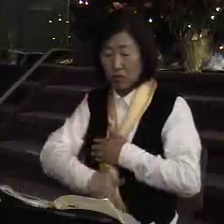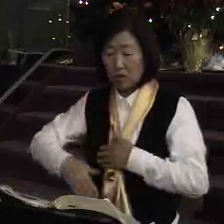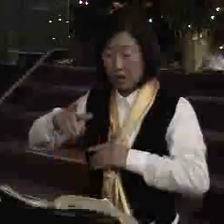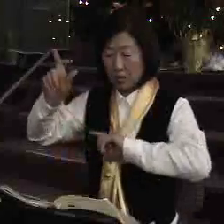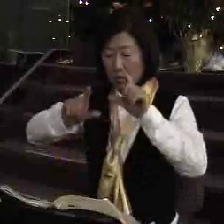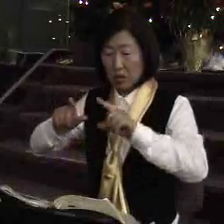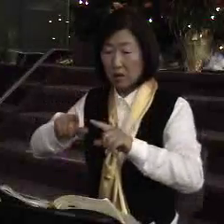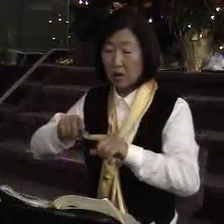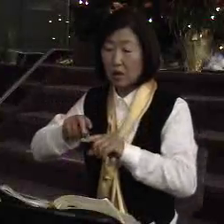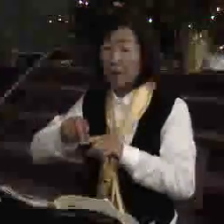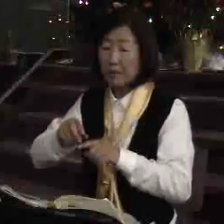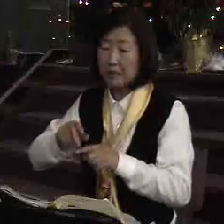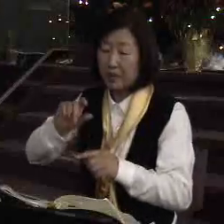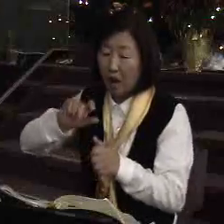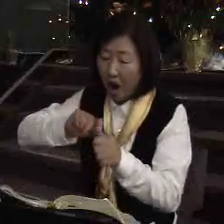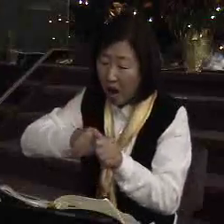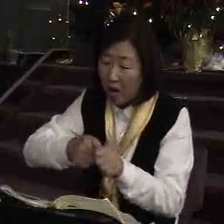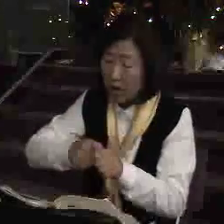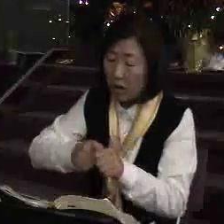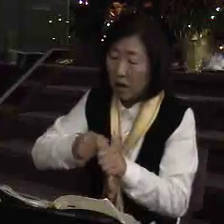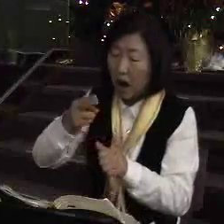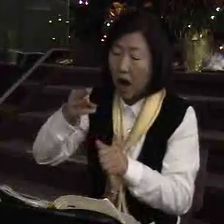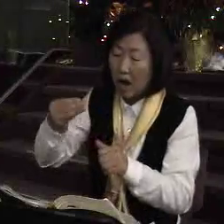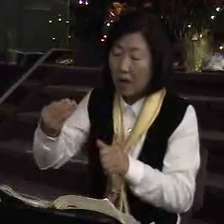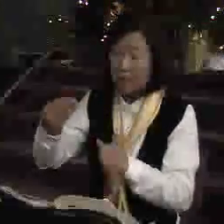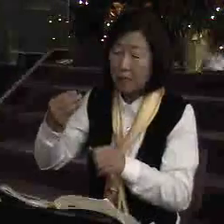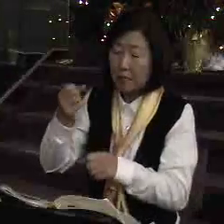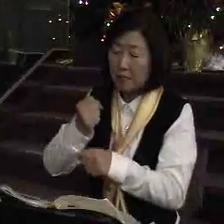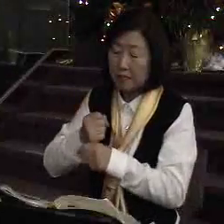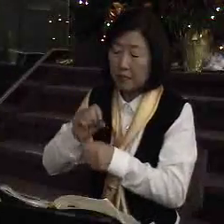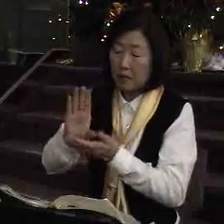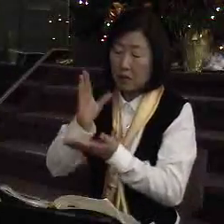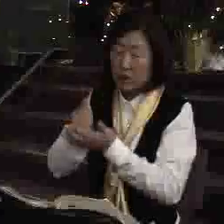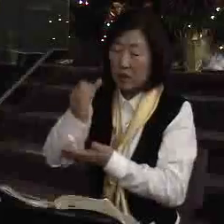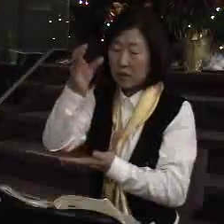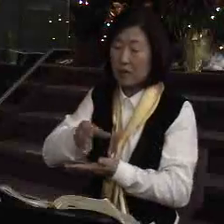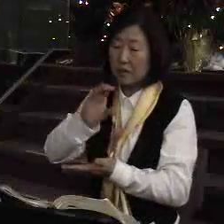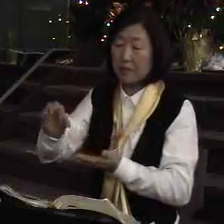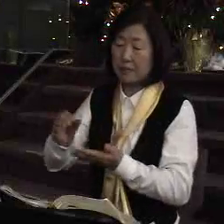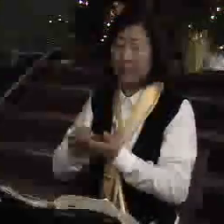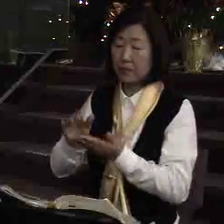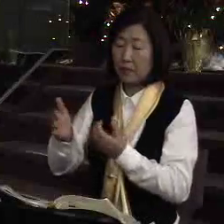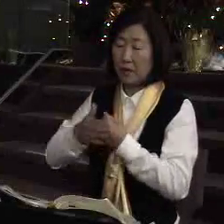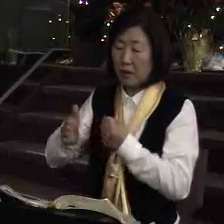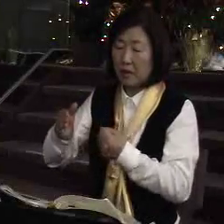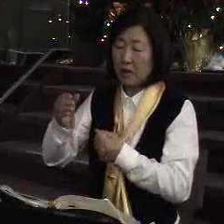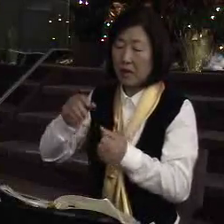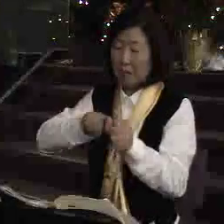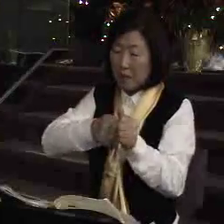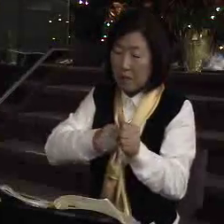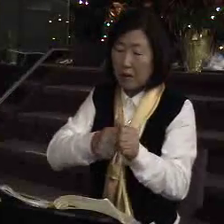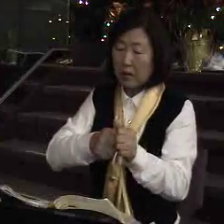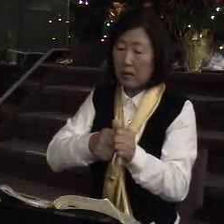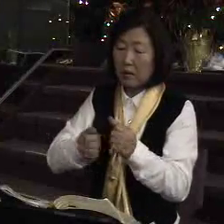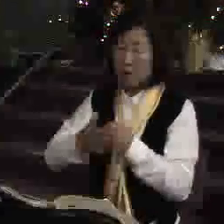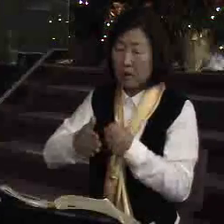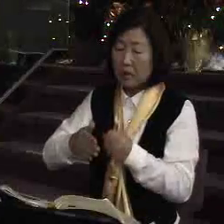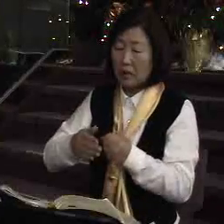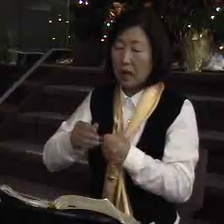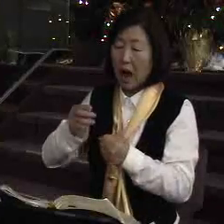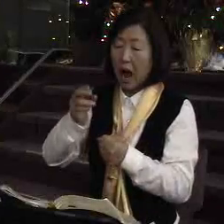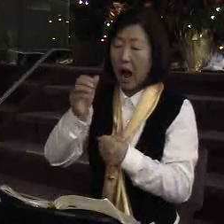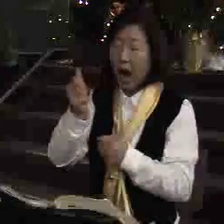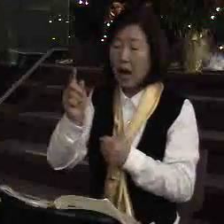자들이 억지로 너희로 할례받게 함은 저희가 그리스도의 십자가를 인하여 핍박을 면하려 함뿐이라.